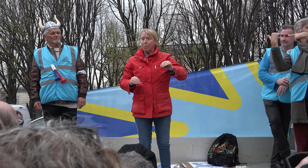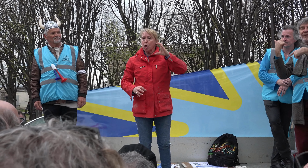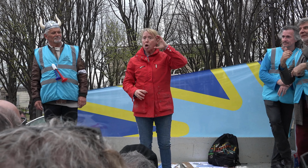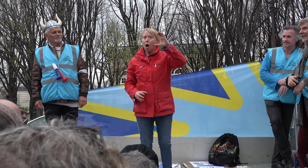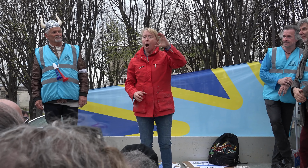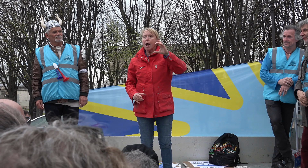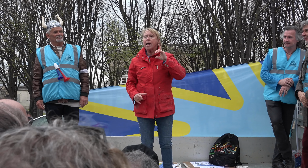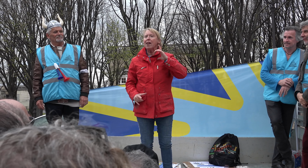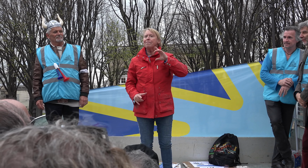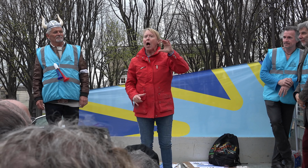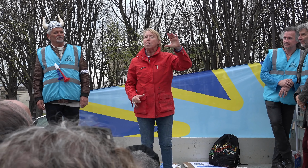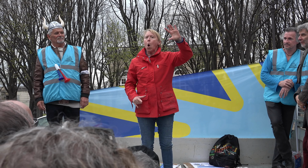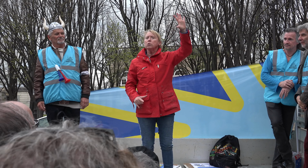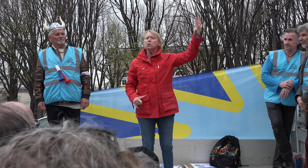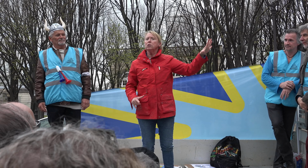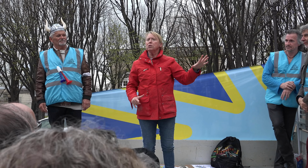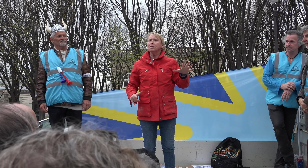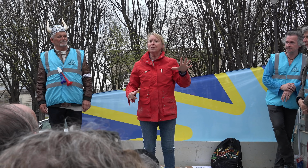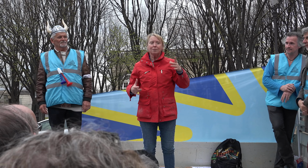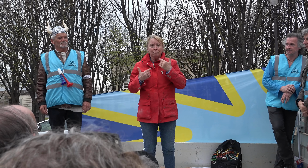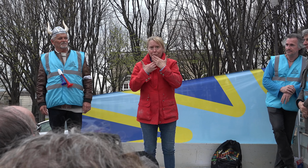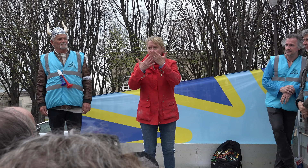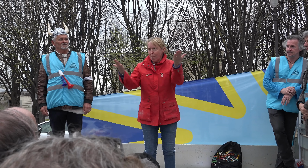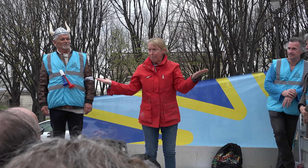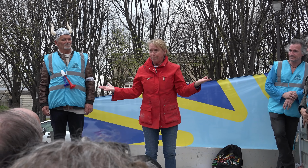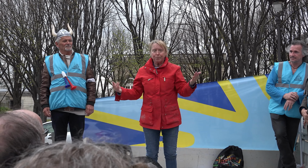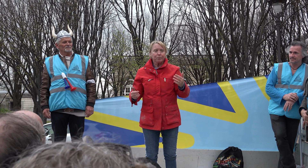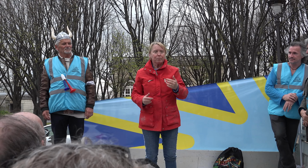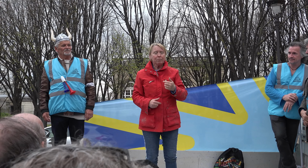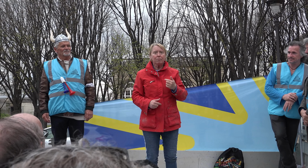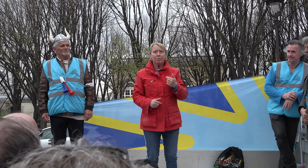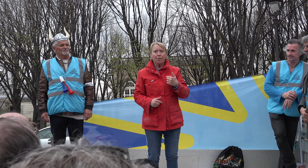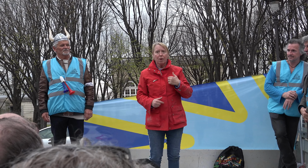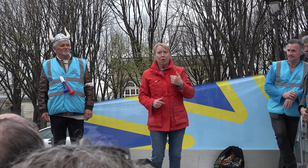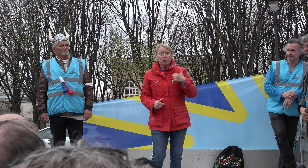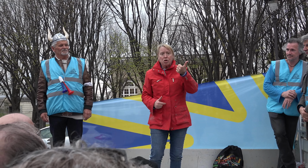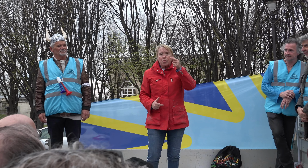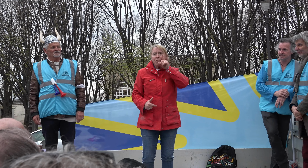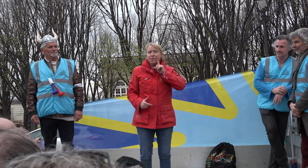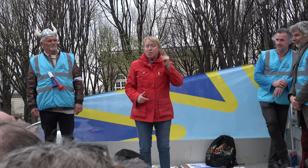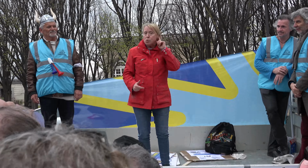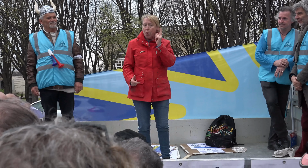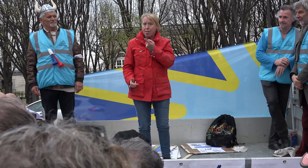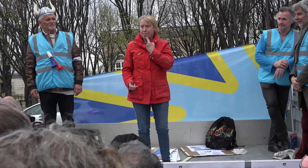Écoutez mon discours, nous sommes un groupe qui vient de Caen, nous sommes 11 personnes à avoir fait le déplacement depuis